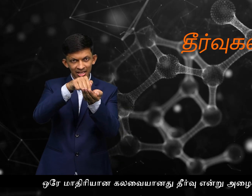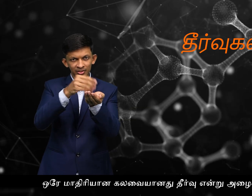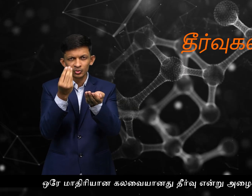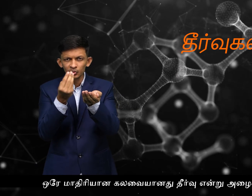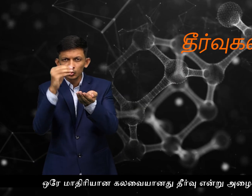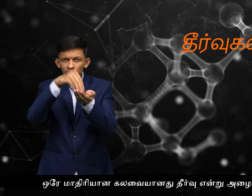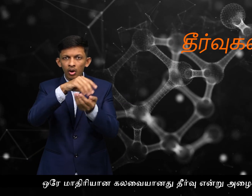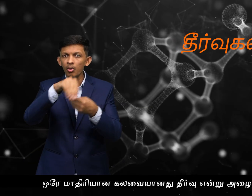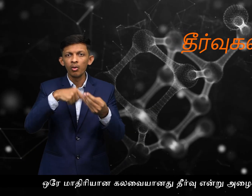என்று அழைக்கப்படுகிறது.